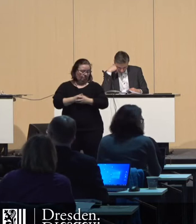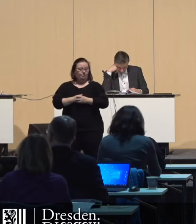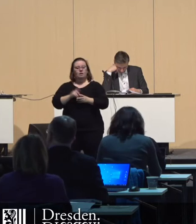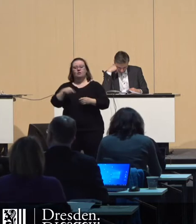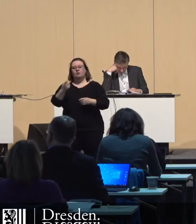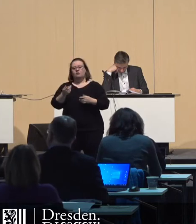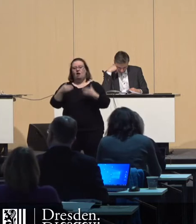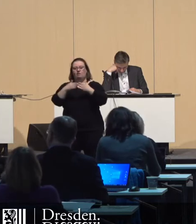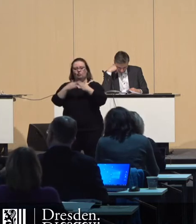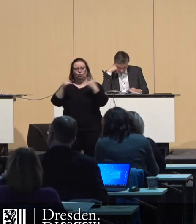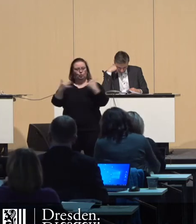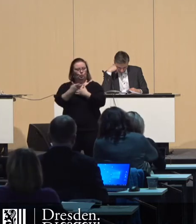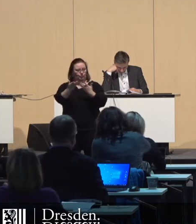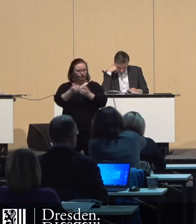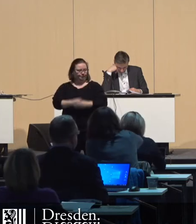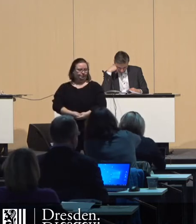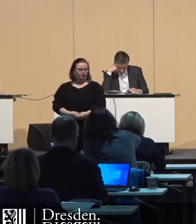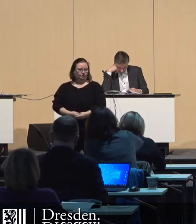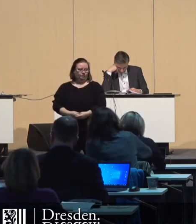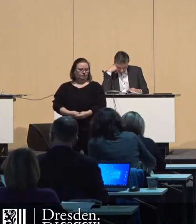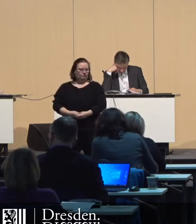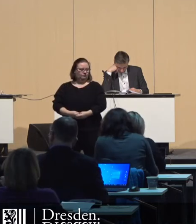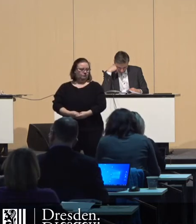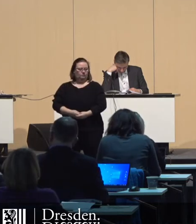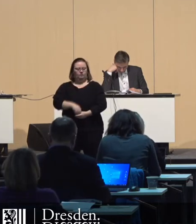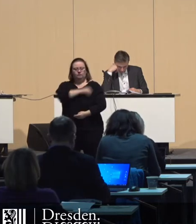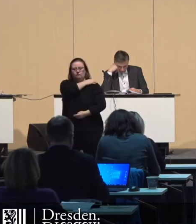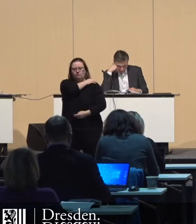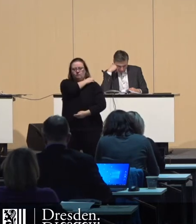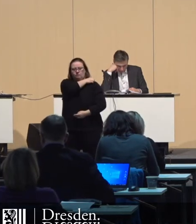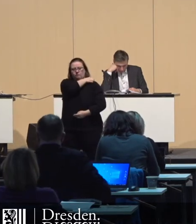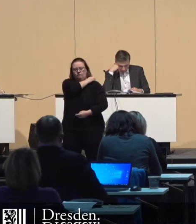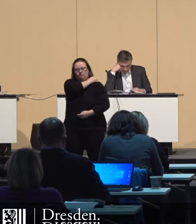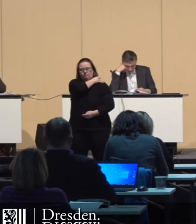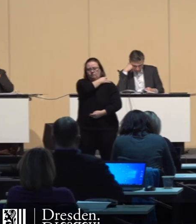Dann Bündnis 90 Die Grünen, Herr Dr. Depper.